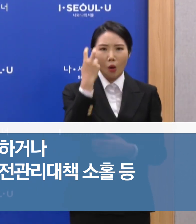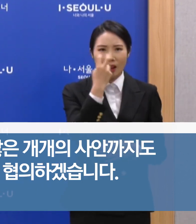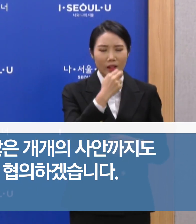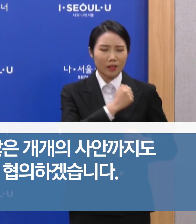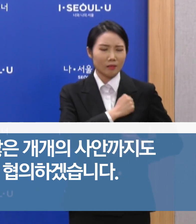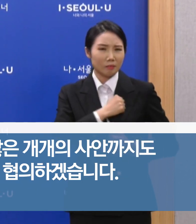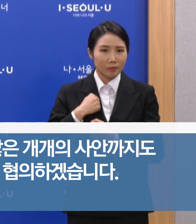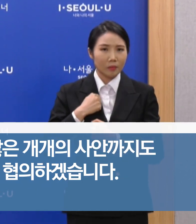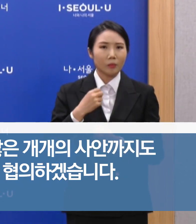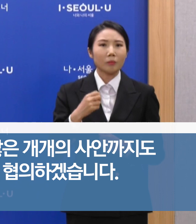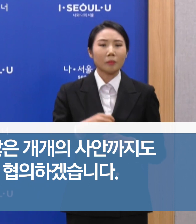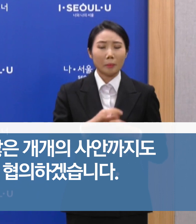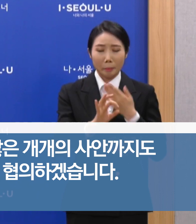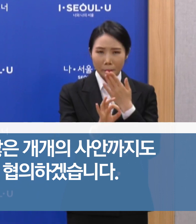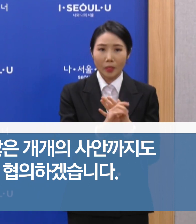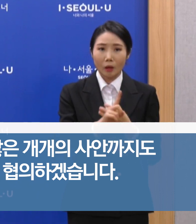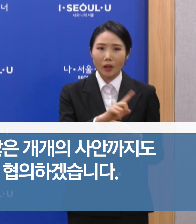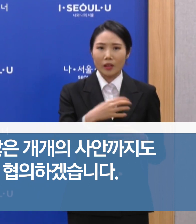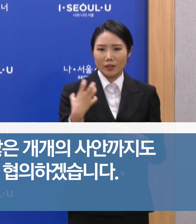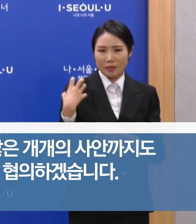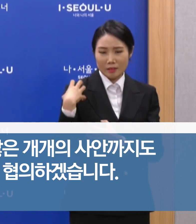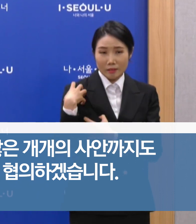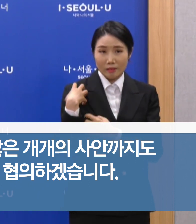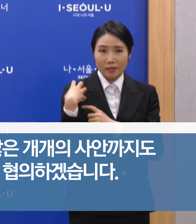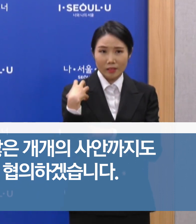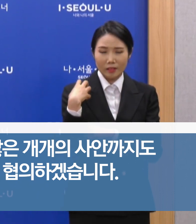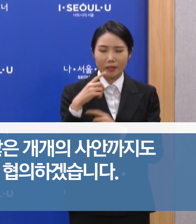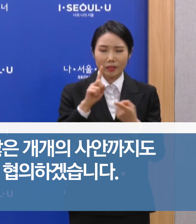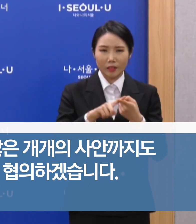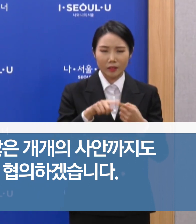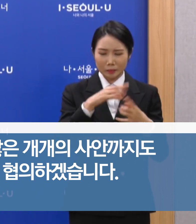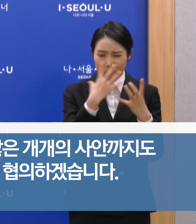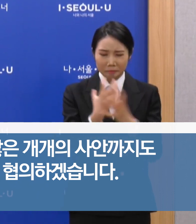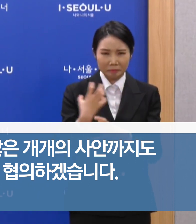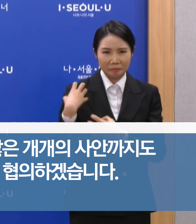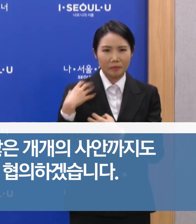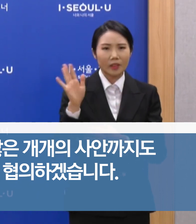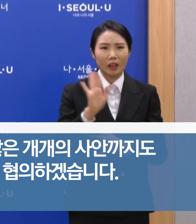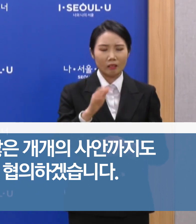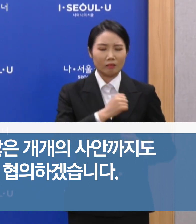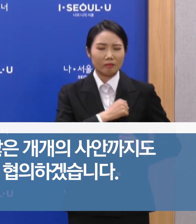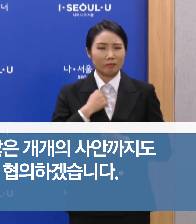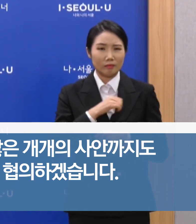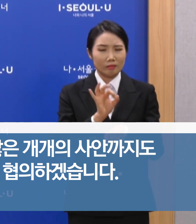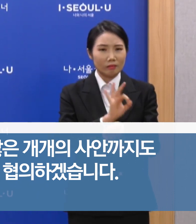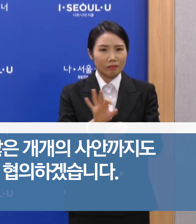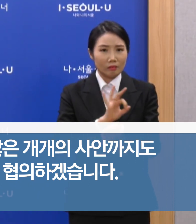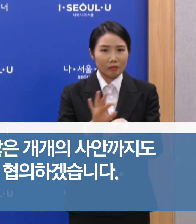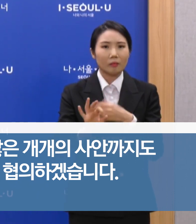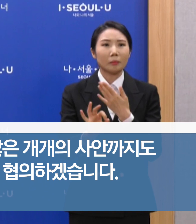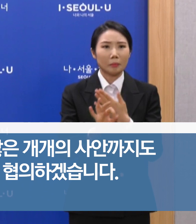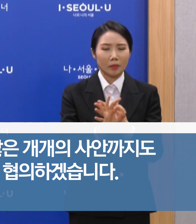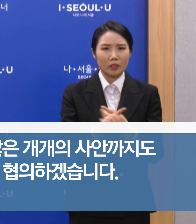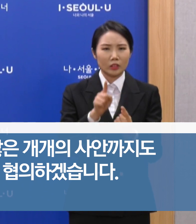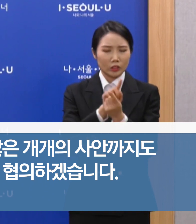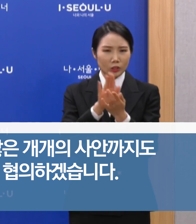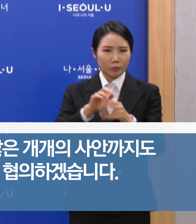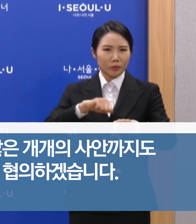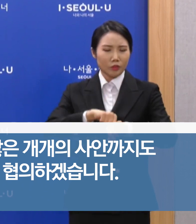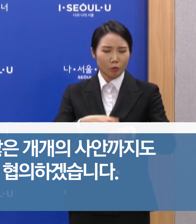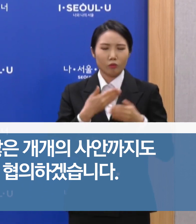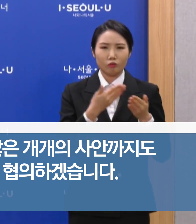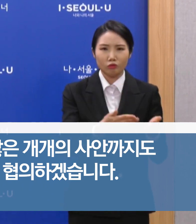등 개별 세부 업무를 제대로 처리하지 않은 개개의 사항까지도 직접 처벌할 수 있도록